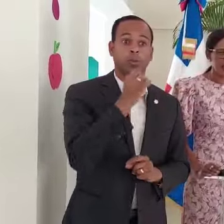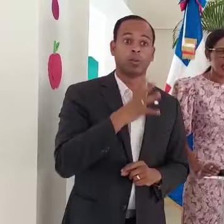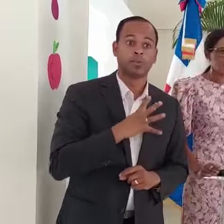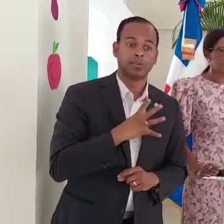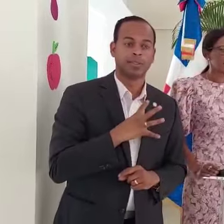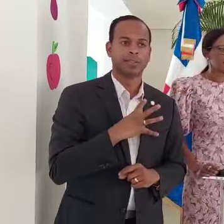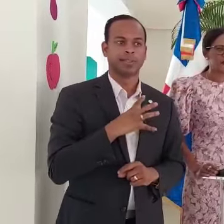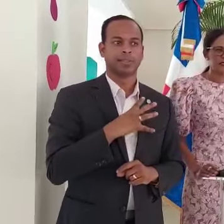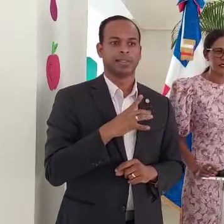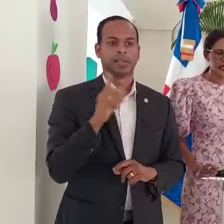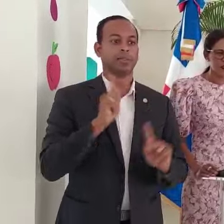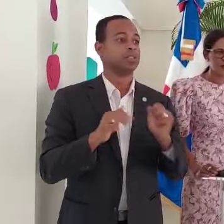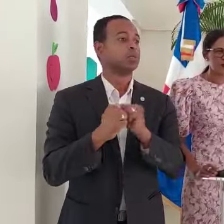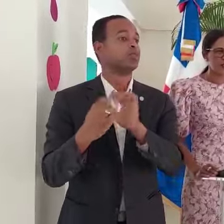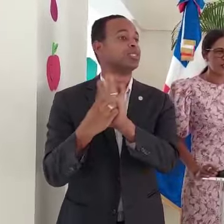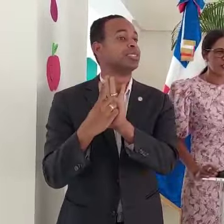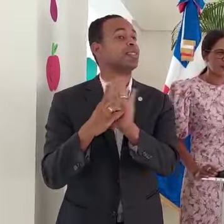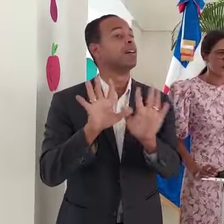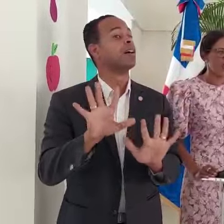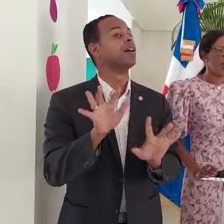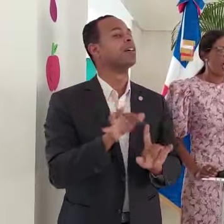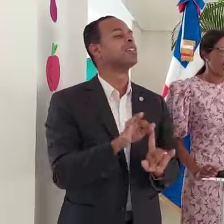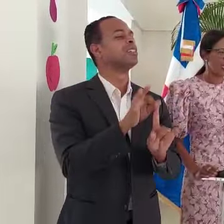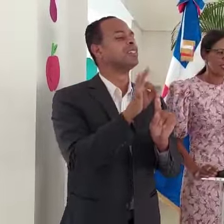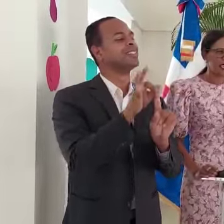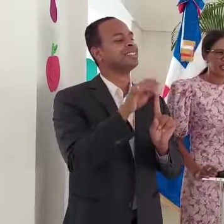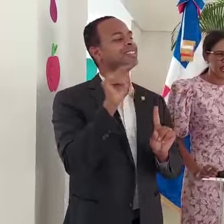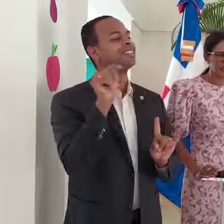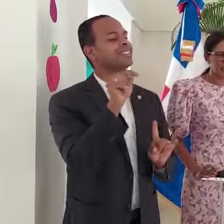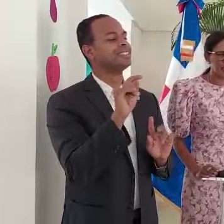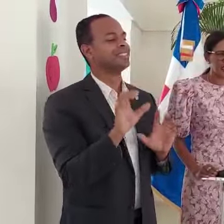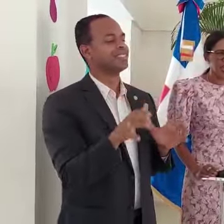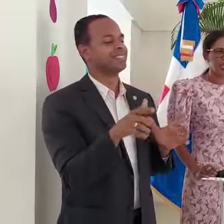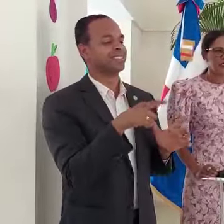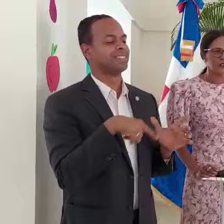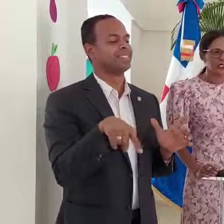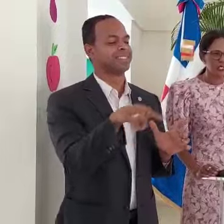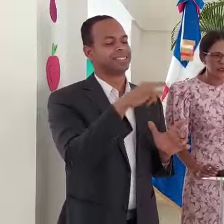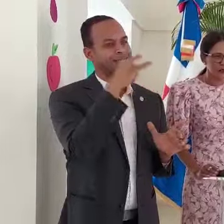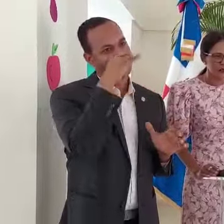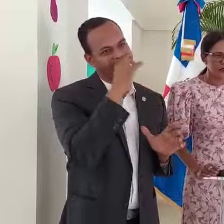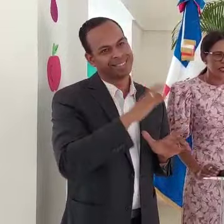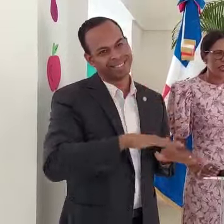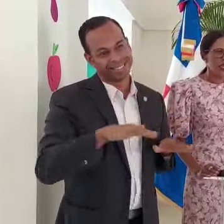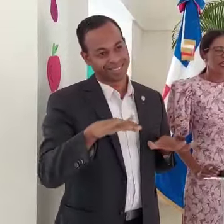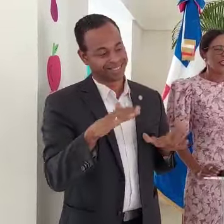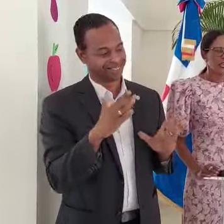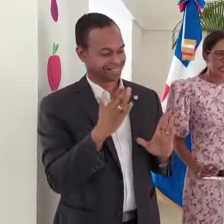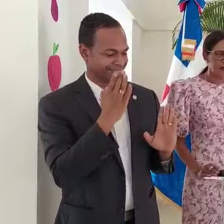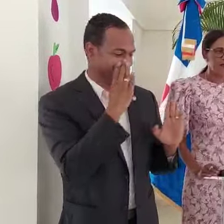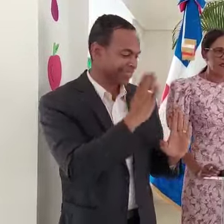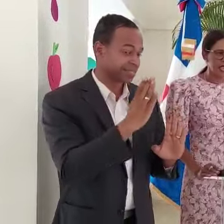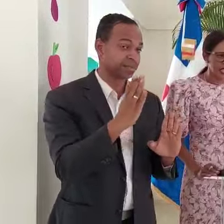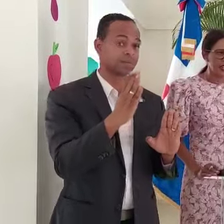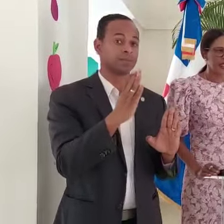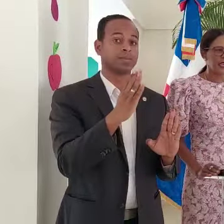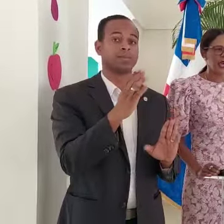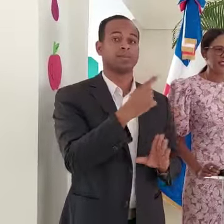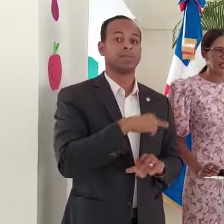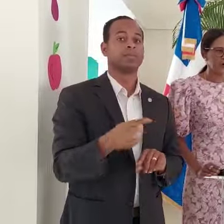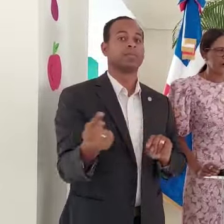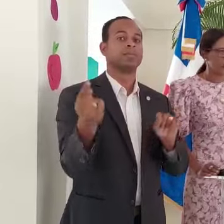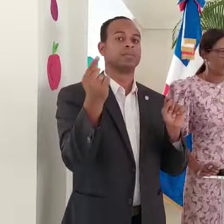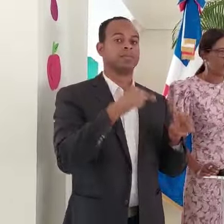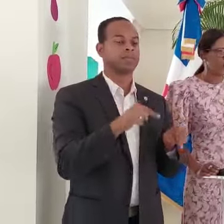mujeres, a los discapacitados, pero sobre todo a esa clase, a esos niños que vienen